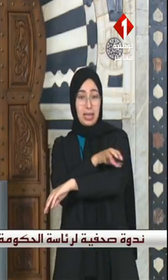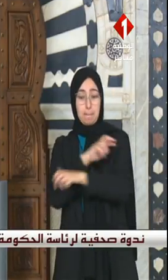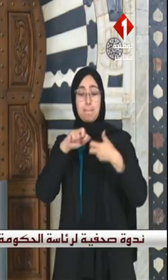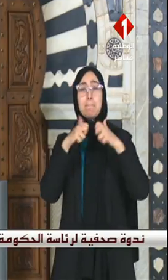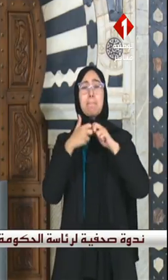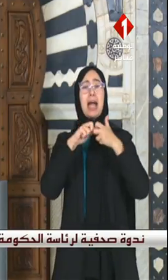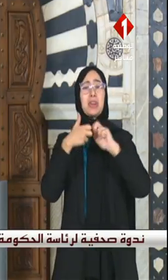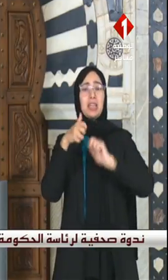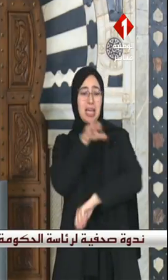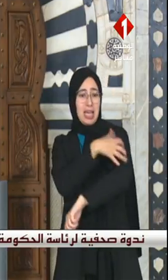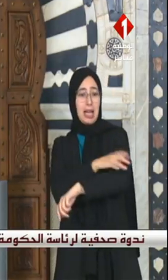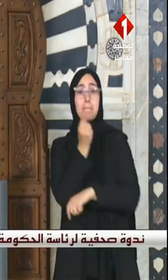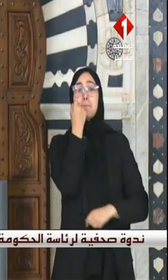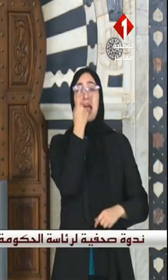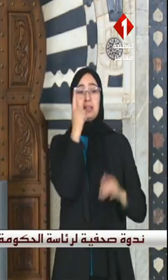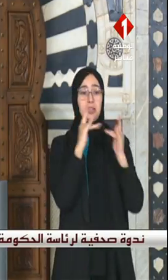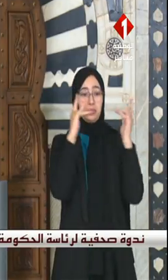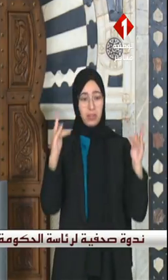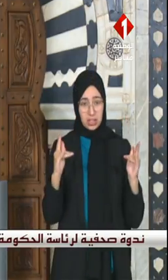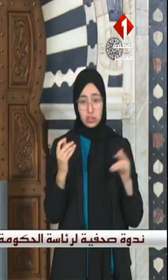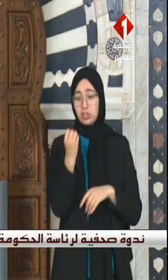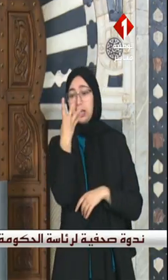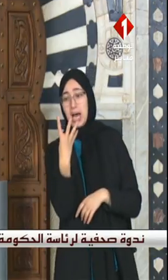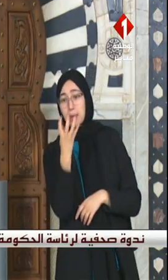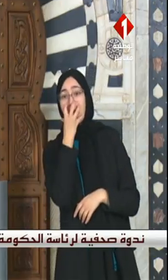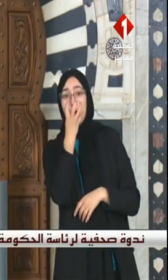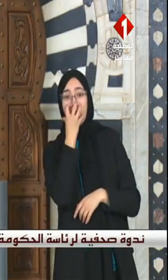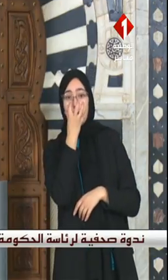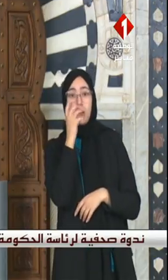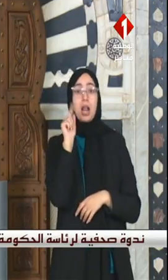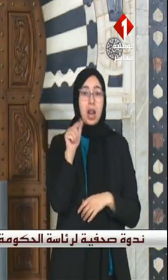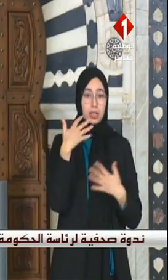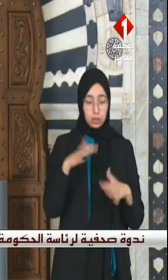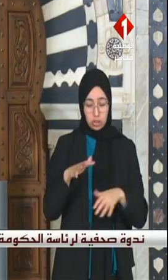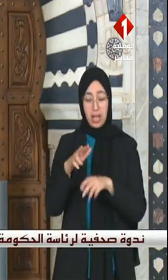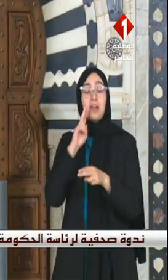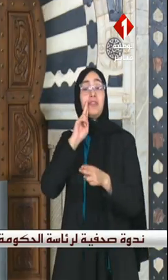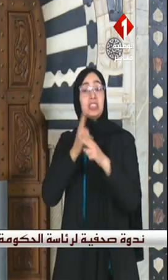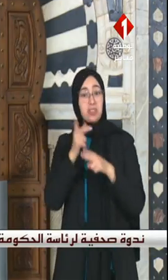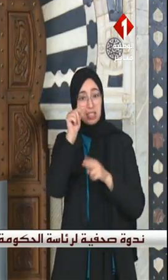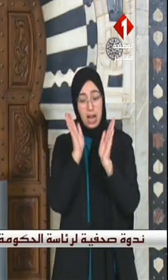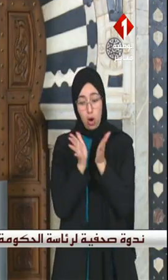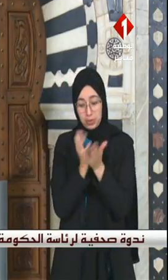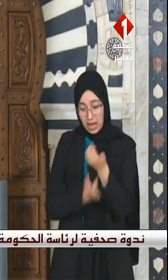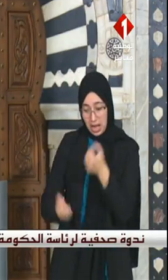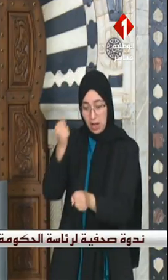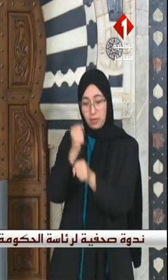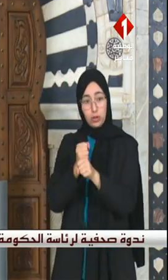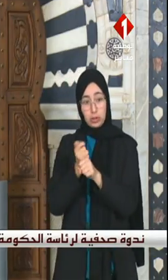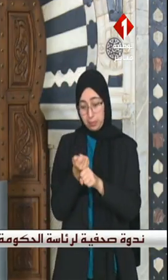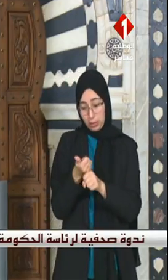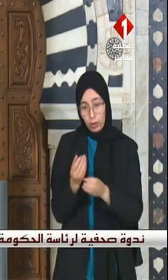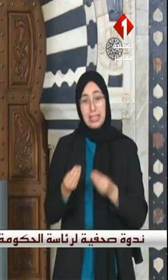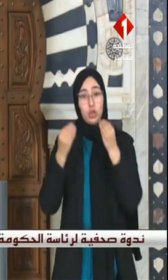المعرض الكرم في 100 سرير انعاش و 400 سرير اكسجين. كذلك في صفاقس في المستشفى الجديده مش نسلموه